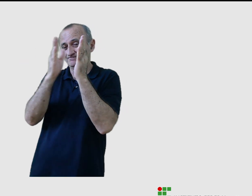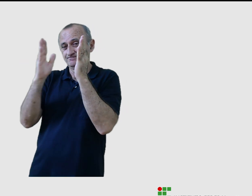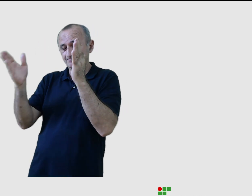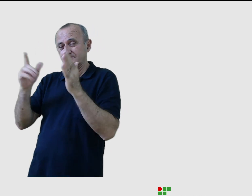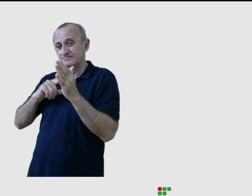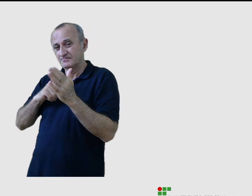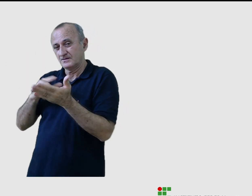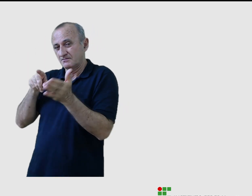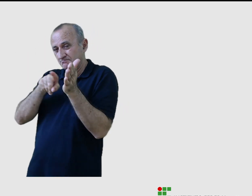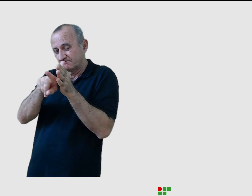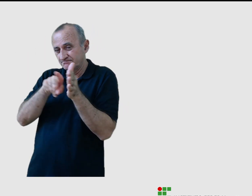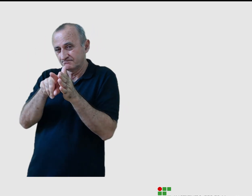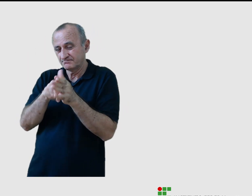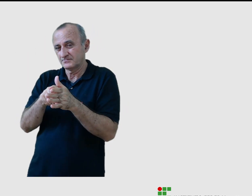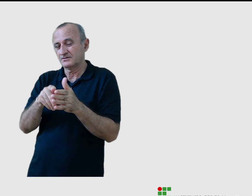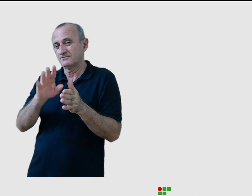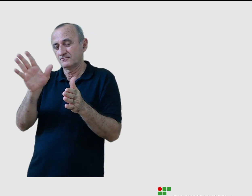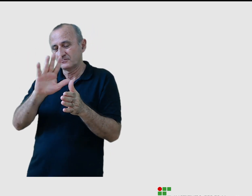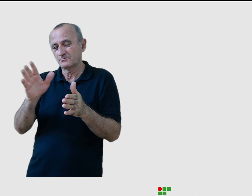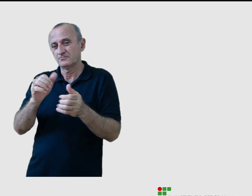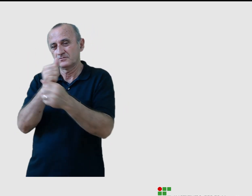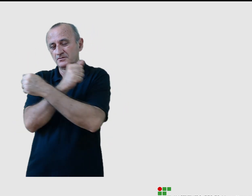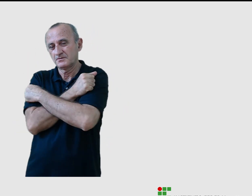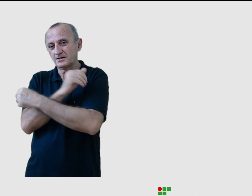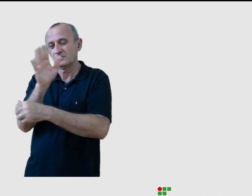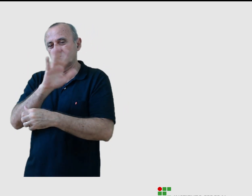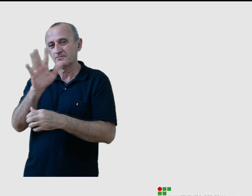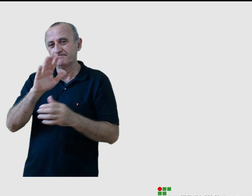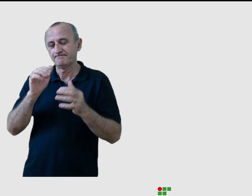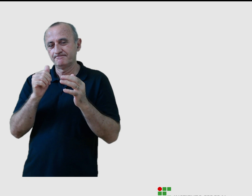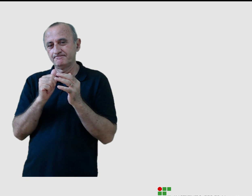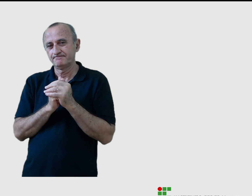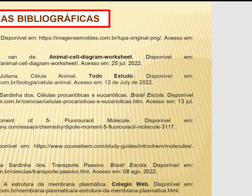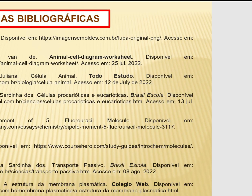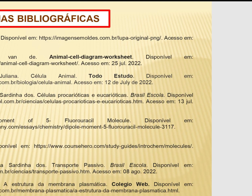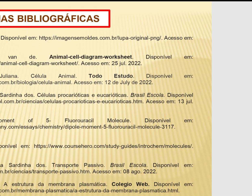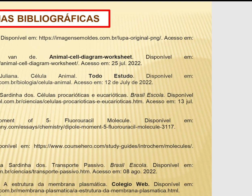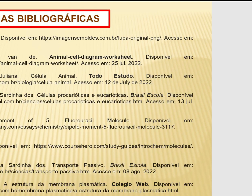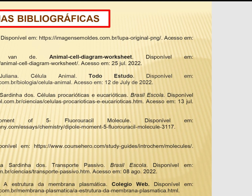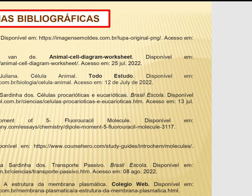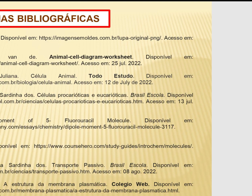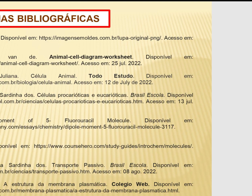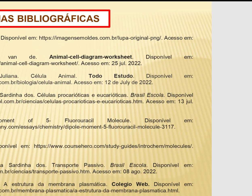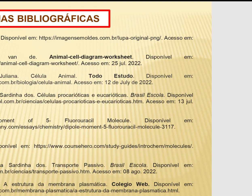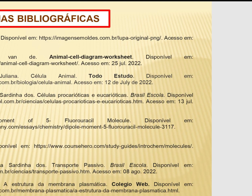observe as nossas referências bibliográficas. Ok? Tchau, tchau.